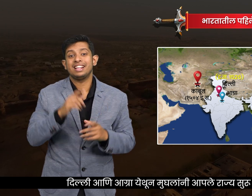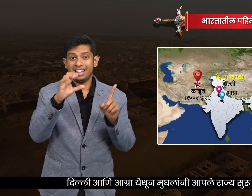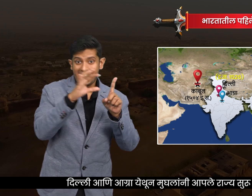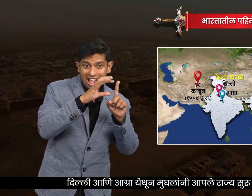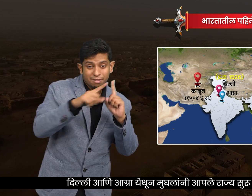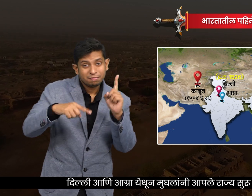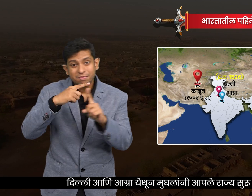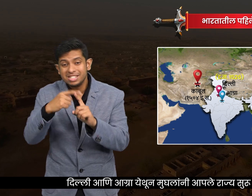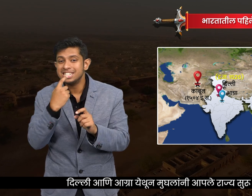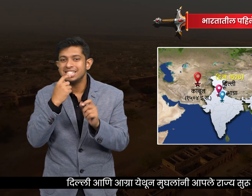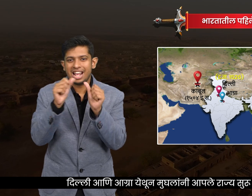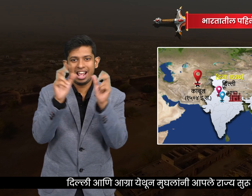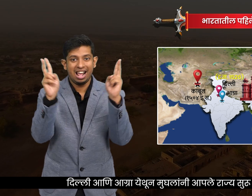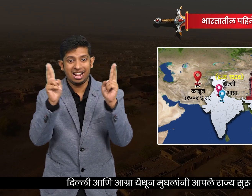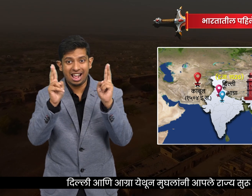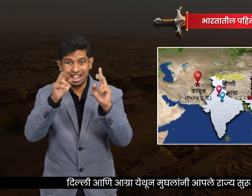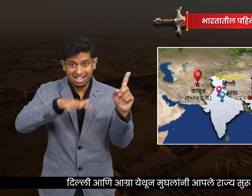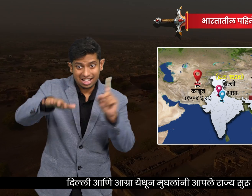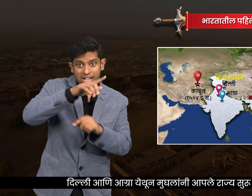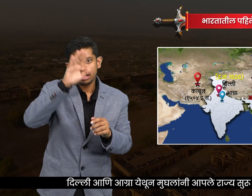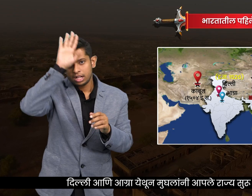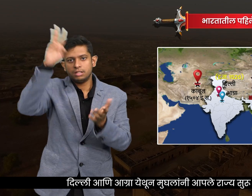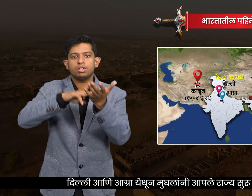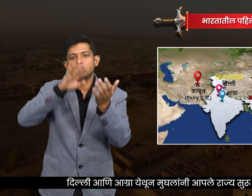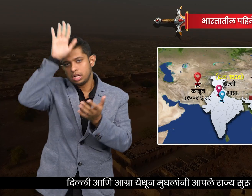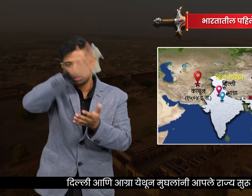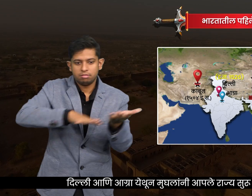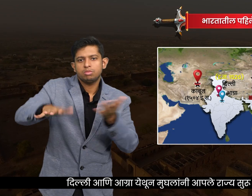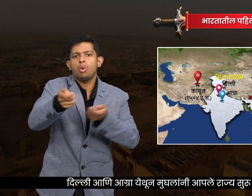दिल्ली आणि आग्रा येथून मुघलांनी आपले राज्य सुरू केले.